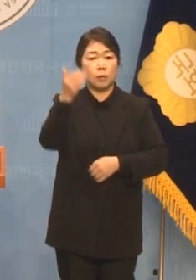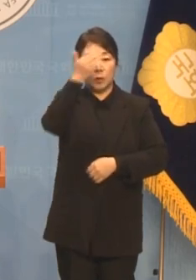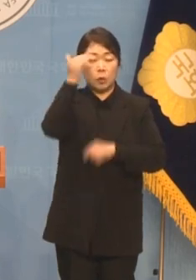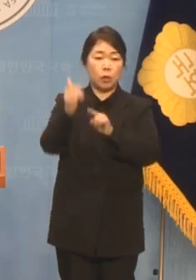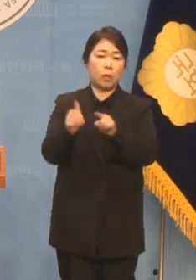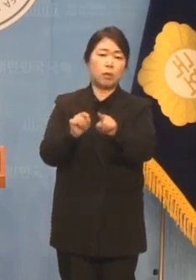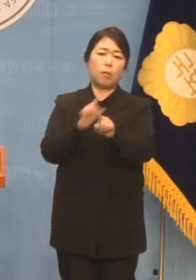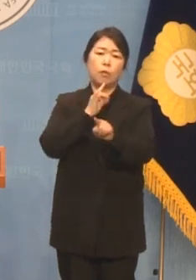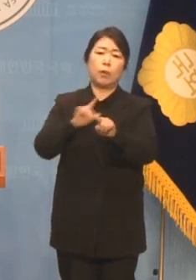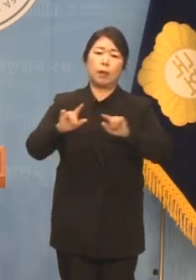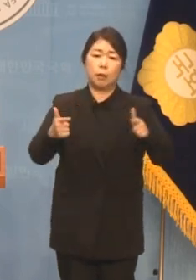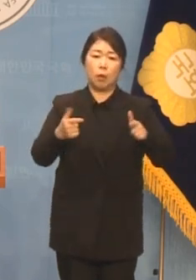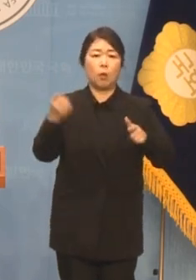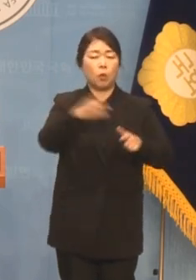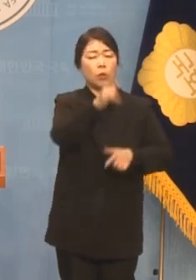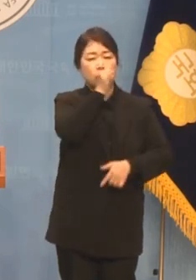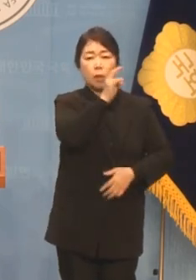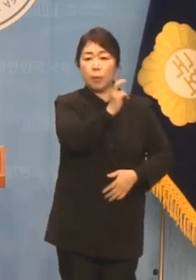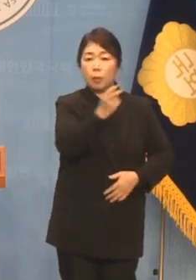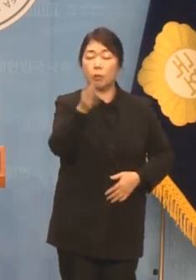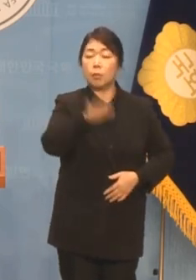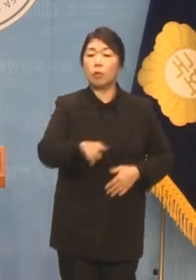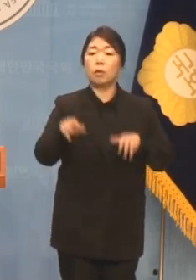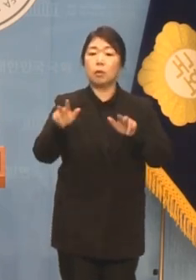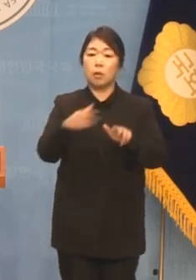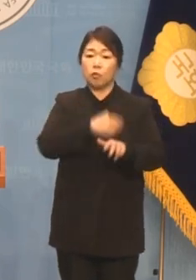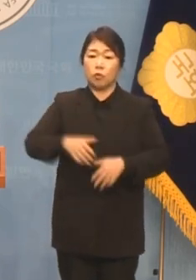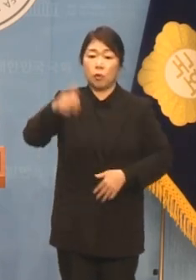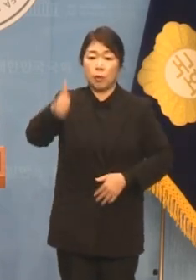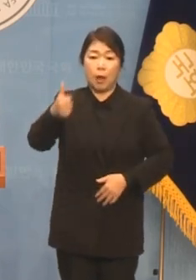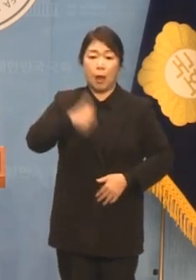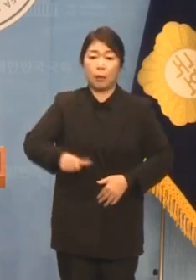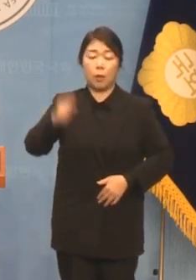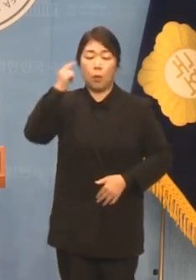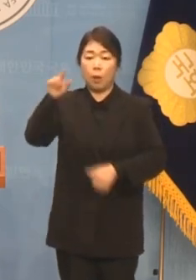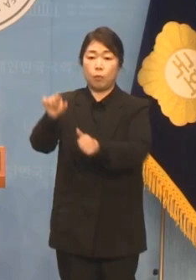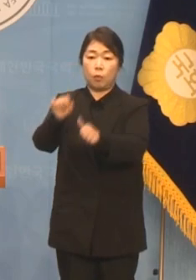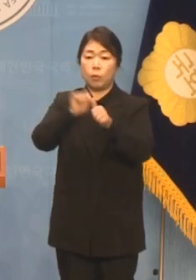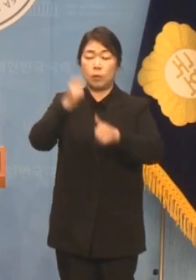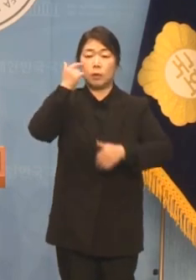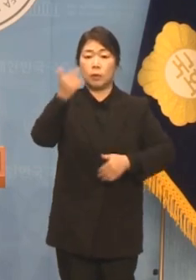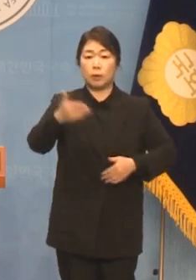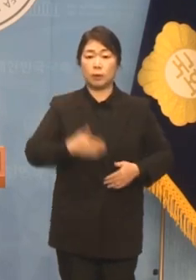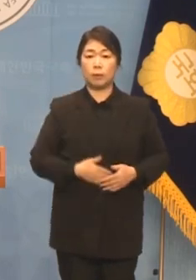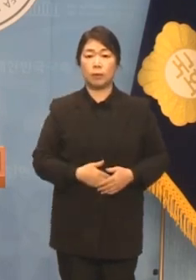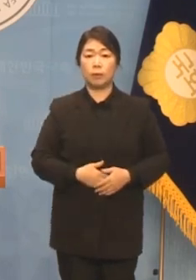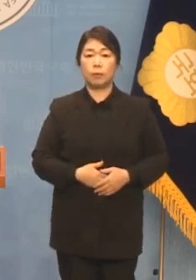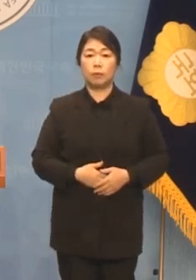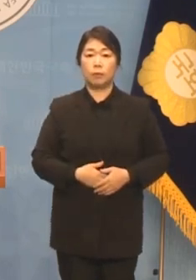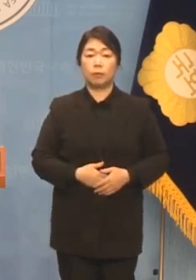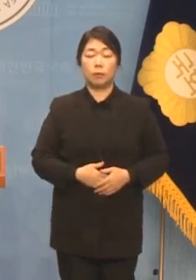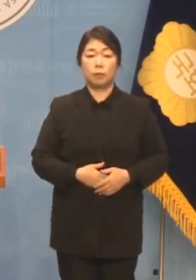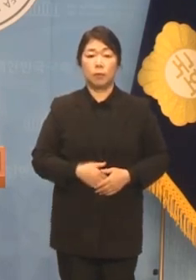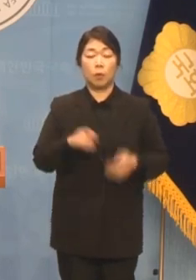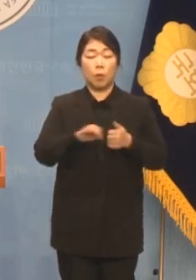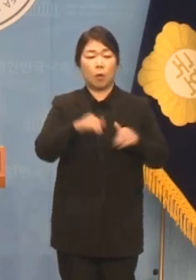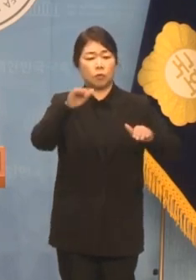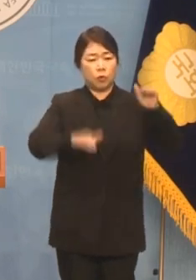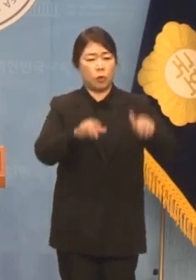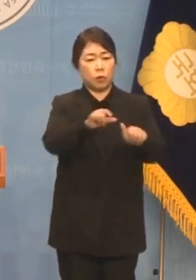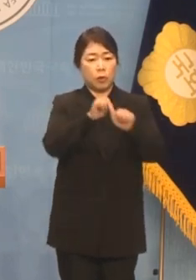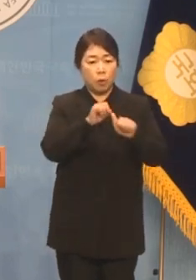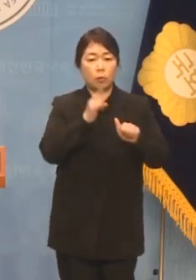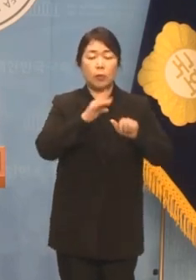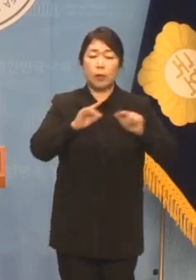것은 아닐 텐데 왜 굳이 현역 구청장의 아들이야 했는지 묻지 않을 수 없다 이쯤 되면 불공정 채을